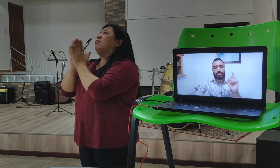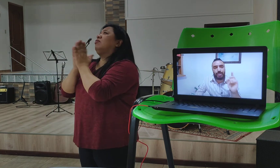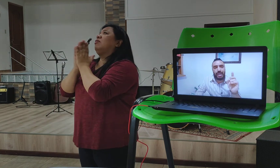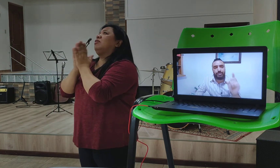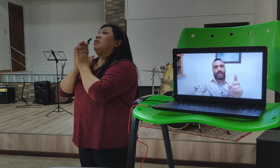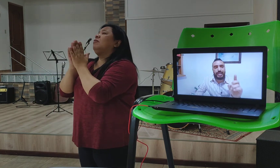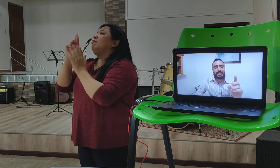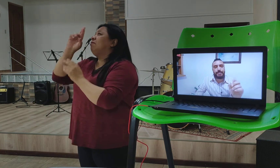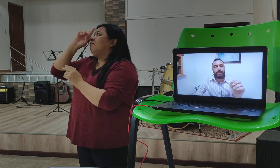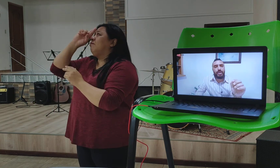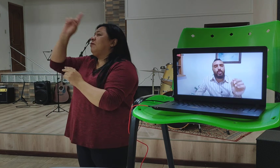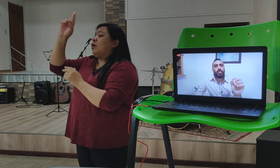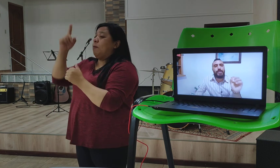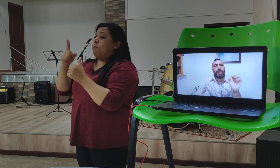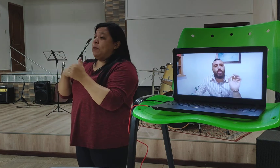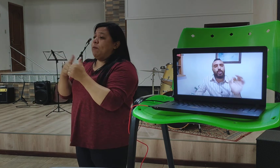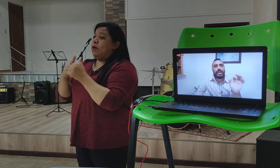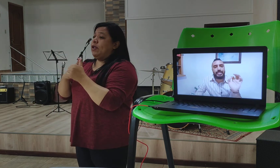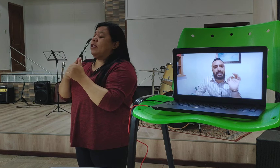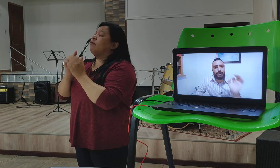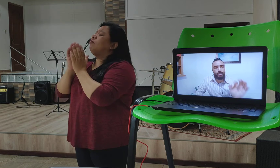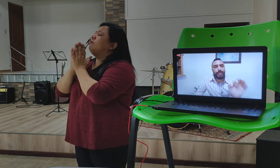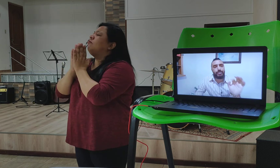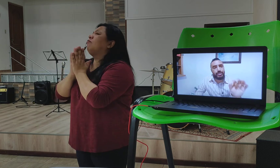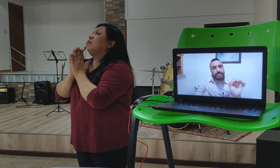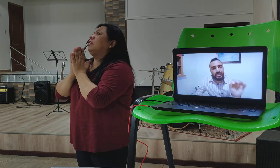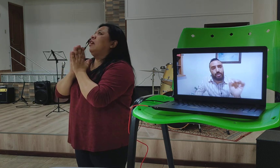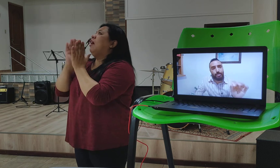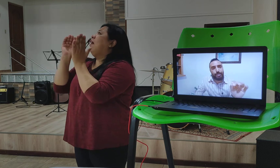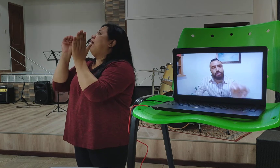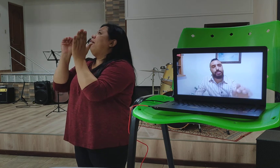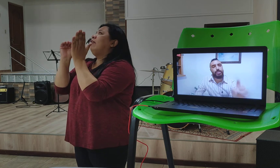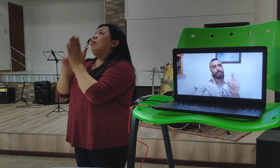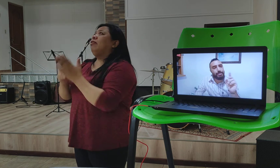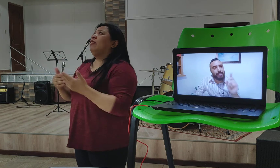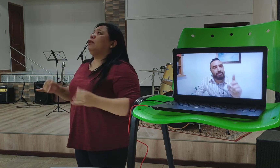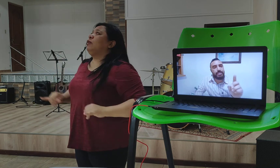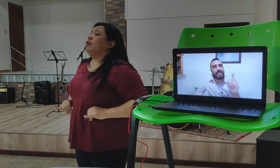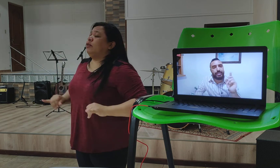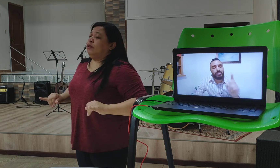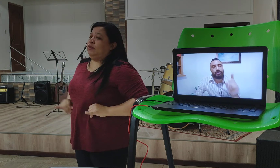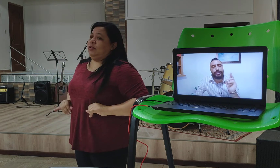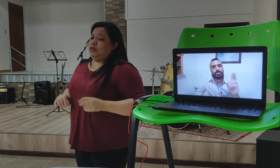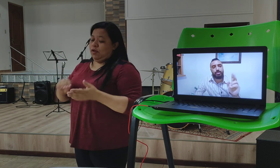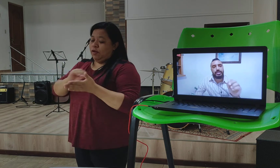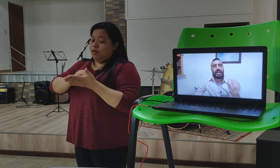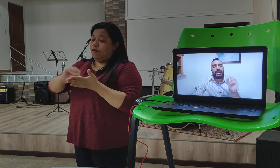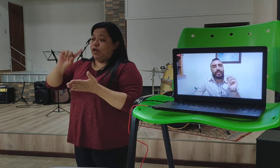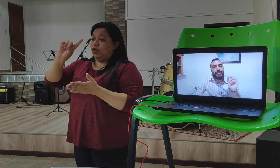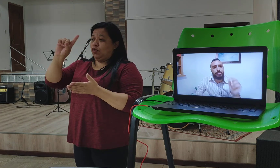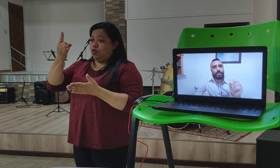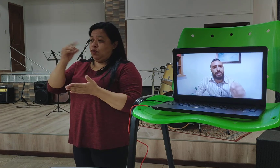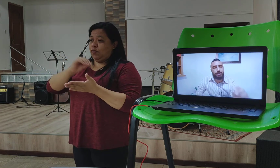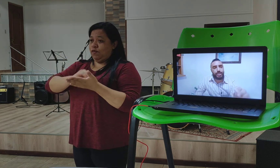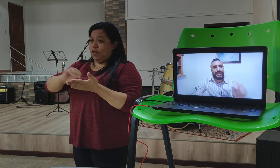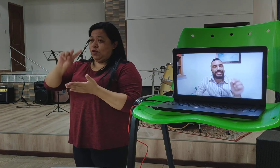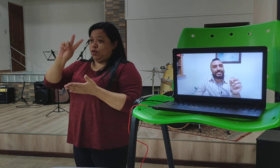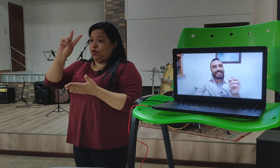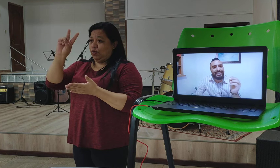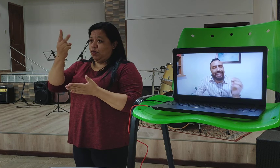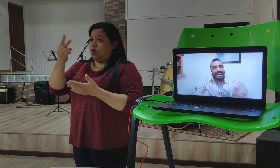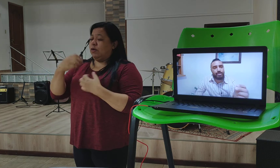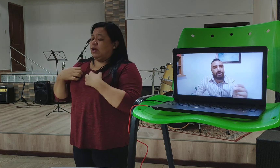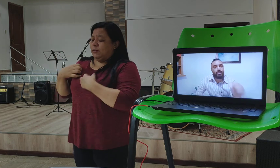lugar faz uma oração. Eu espero que você esteja acompanhando comigo. Em primeiro lugar, verso 1, verso 2, ele faz uma oração cheia